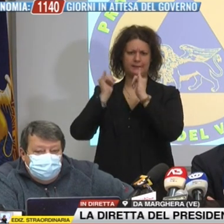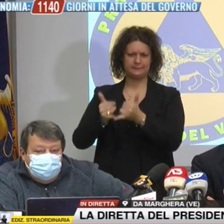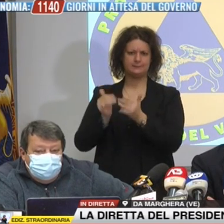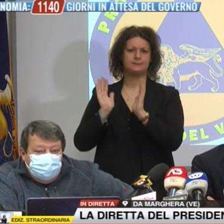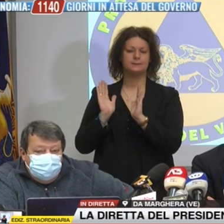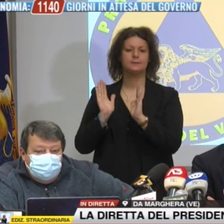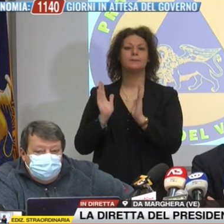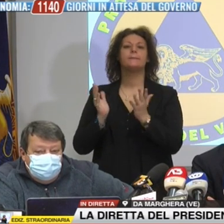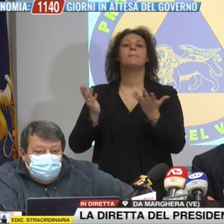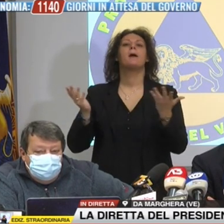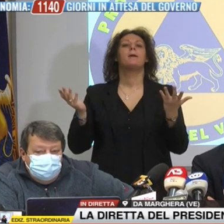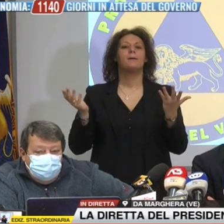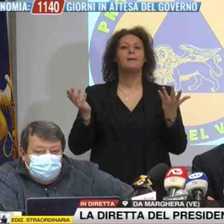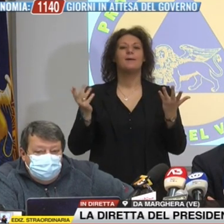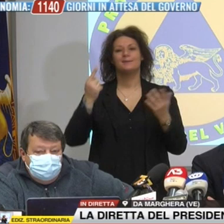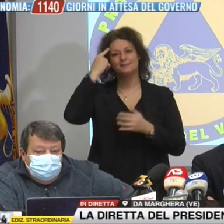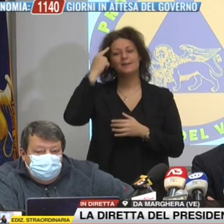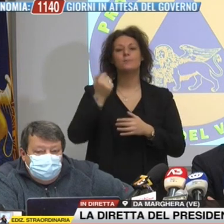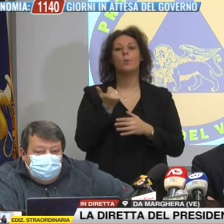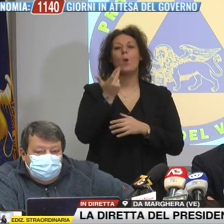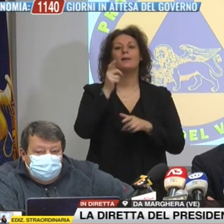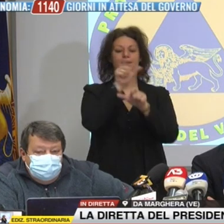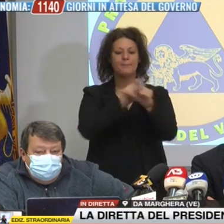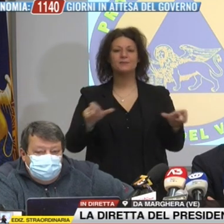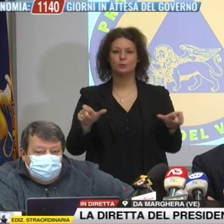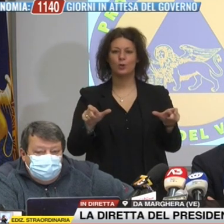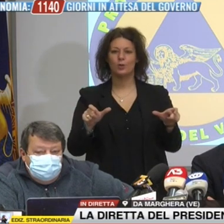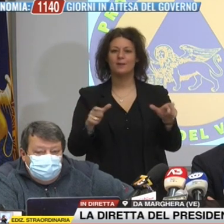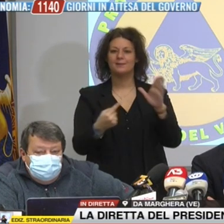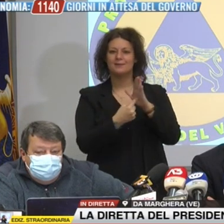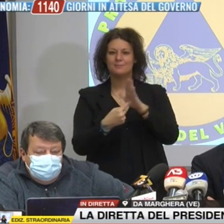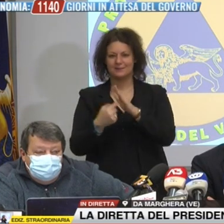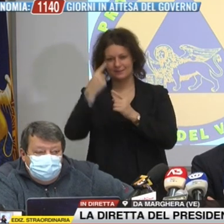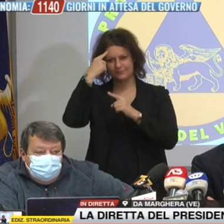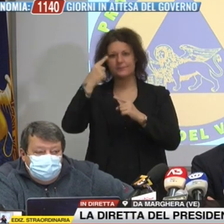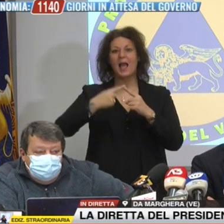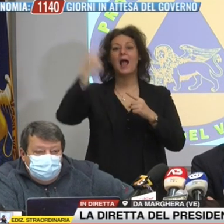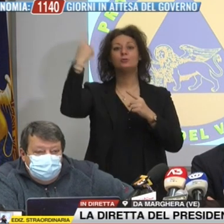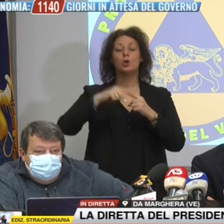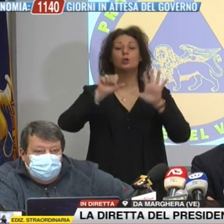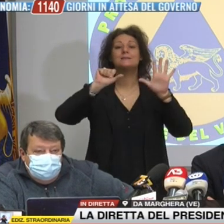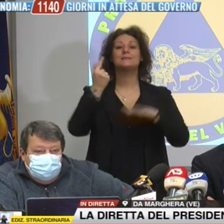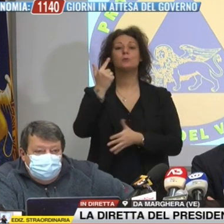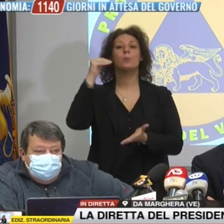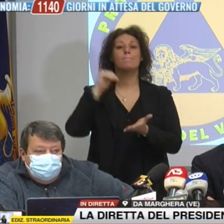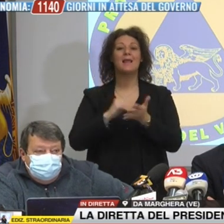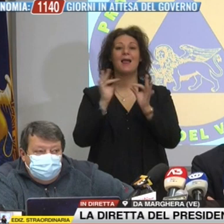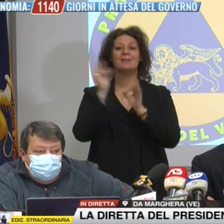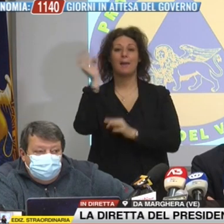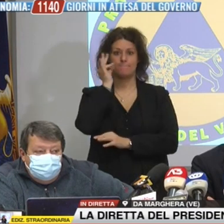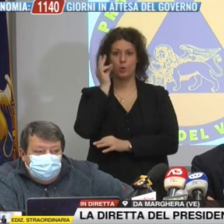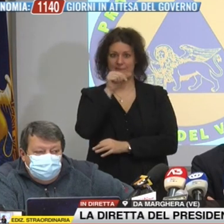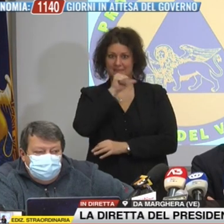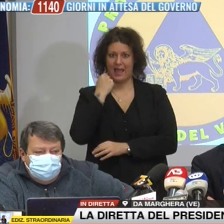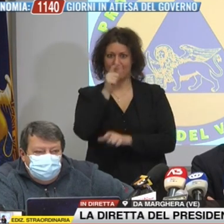insomma la macchina è fatta di uomini e donne. Considerate che quando tu cominci a fare 61.000 tamponi al giorno, qualsiasi